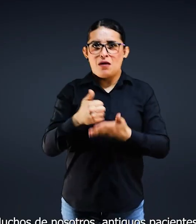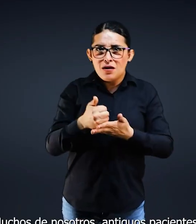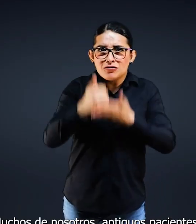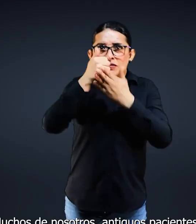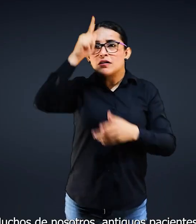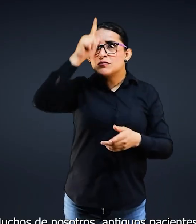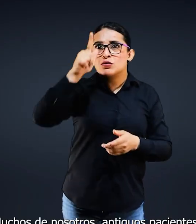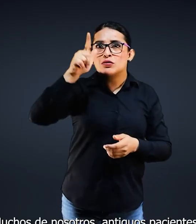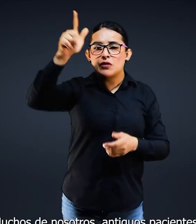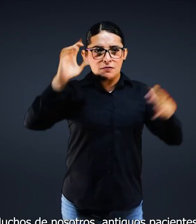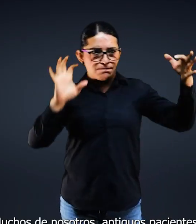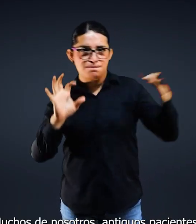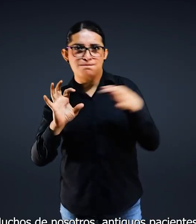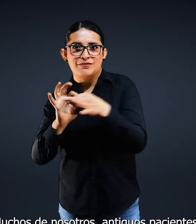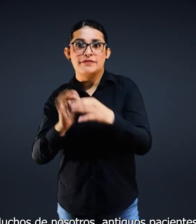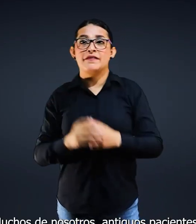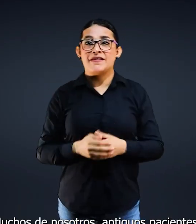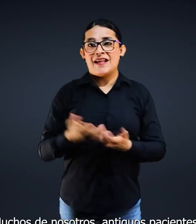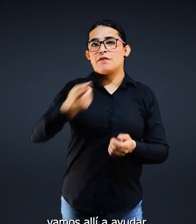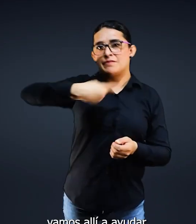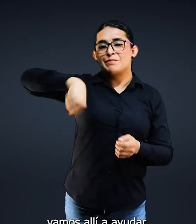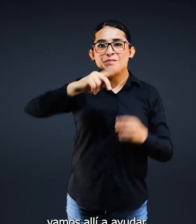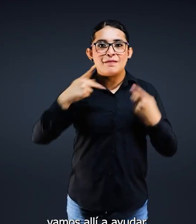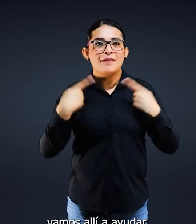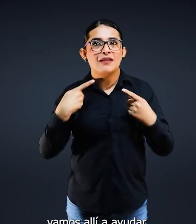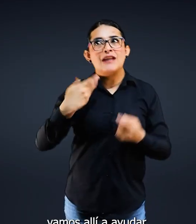Muchos de nosotros, antiguos pacientes, vamos allí a ayudar.